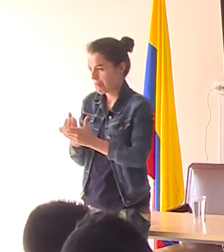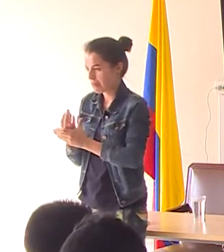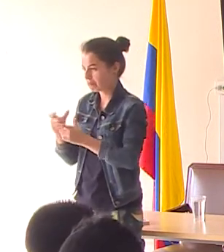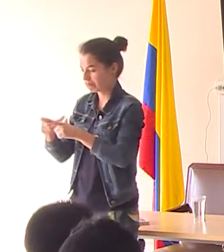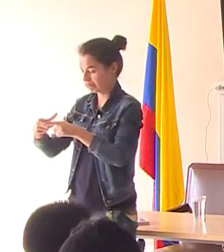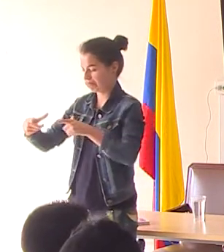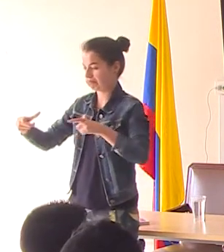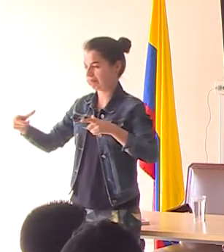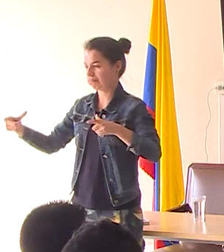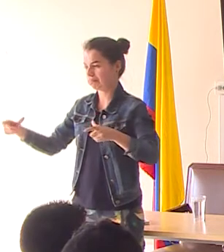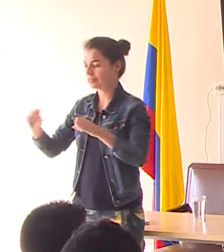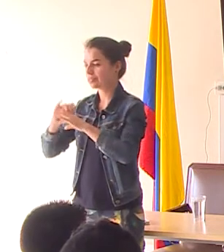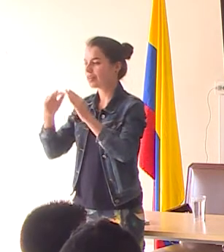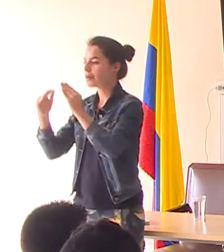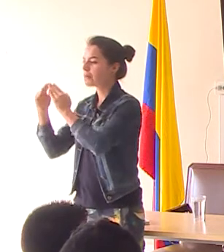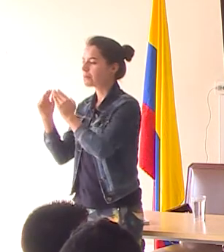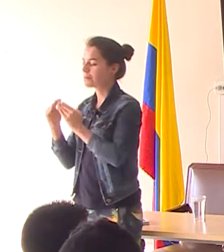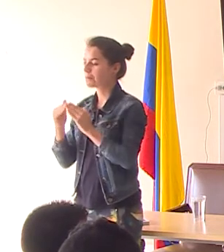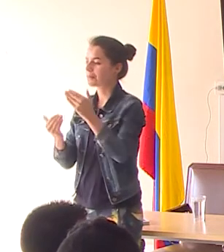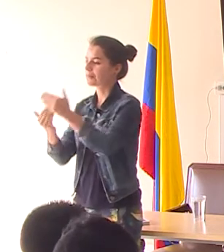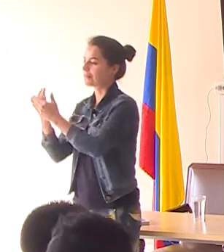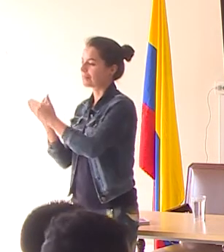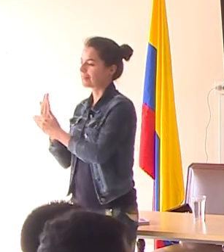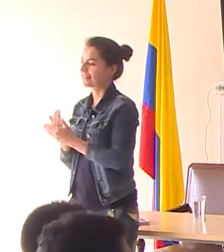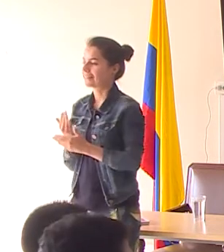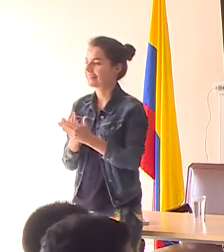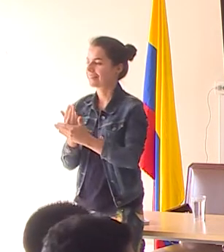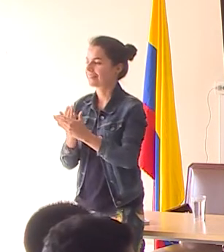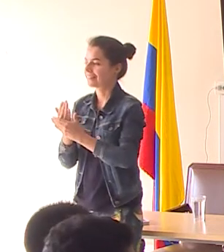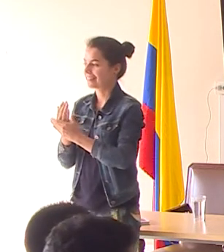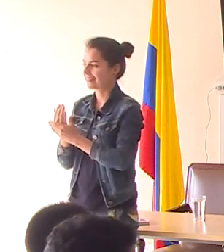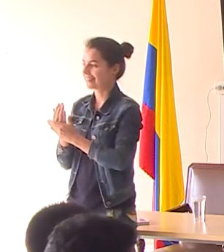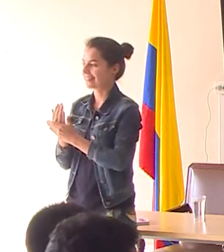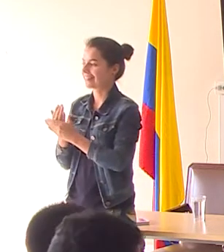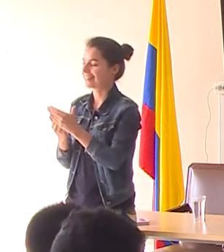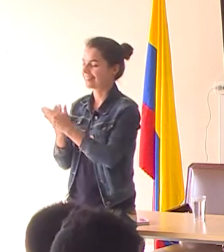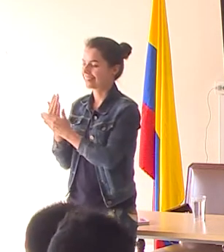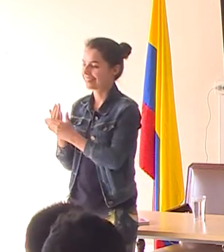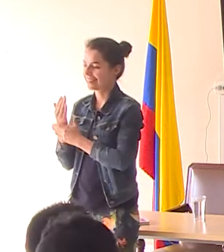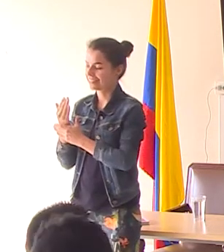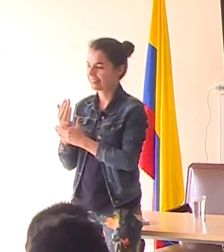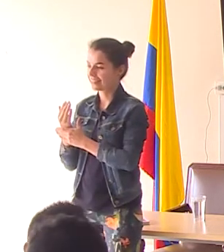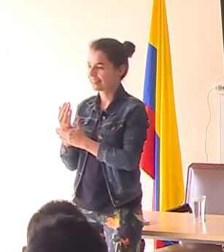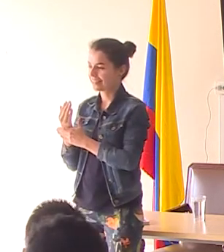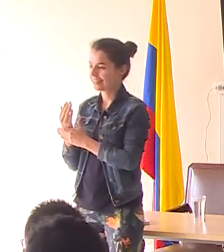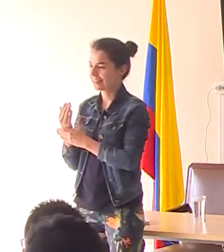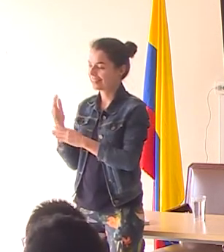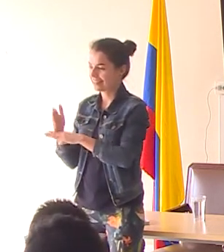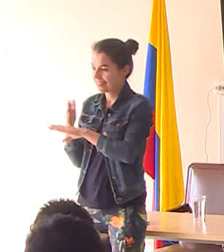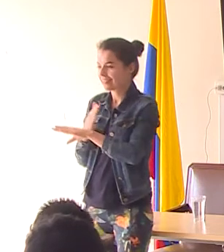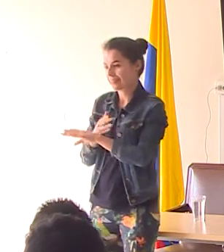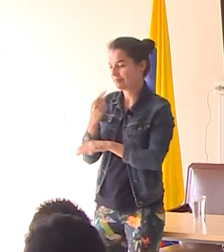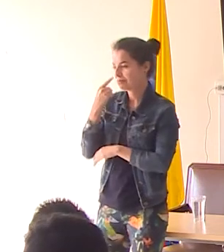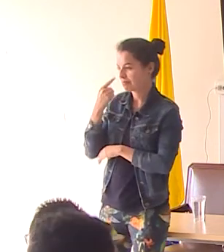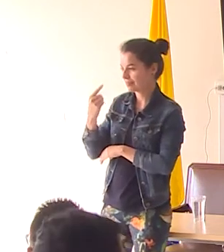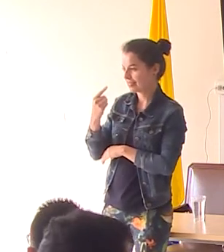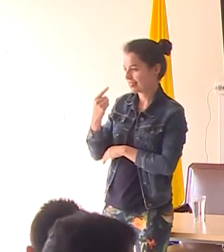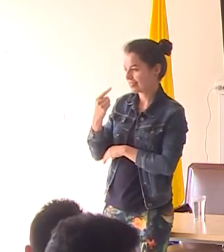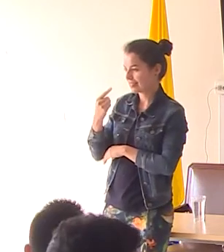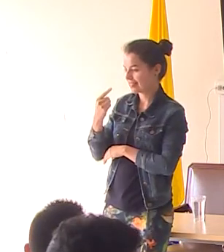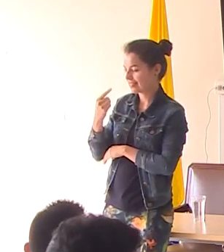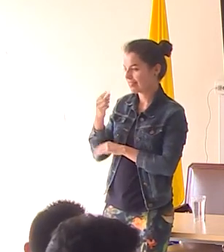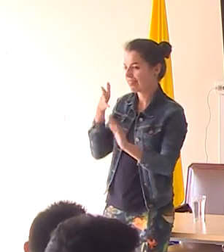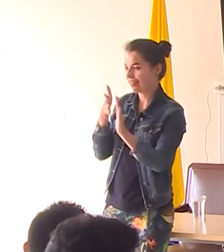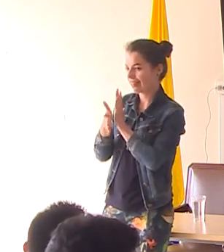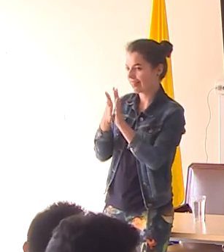en este caso si vivienda básicamente lo que veíamos en la primera parte